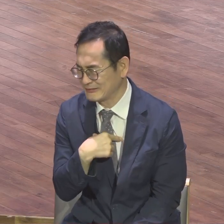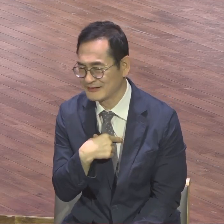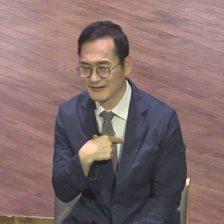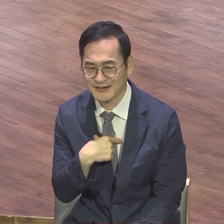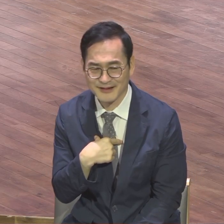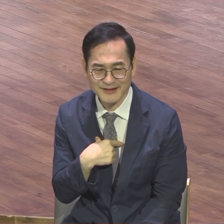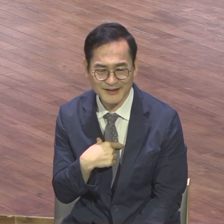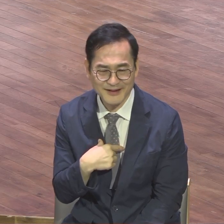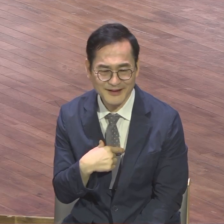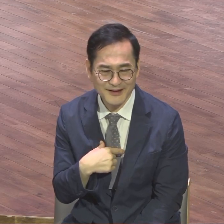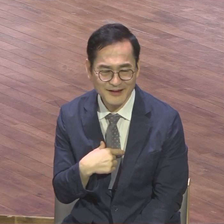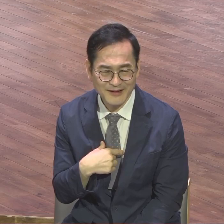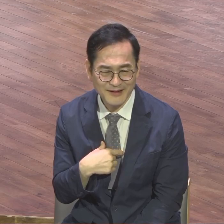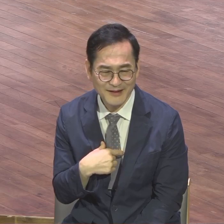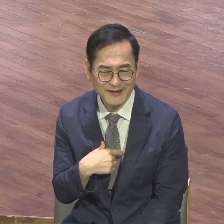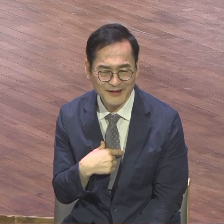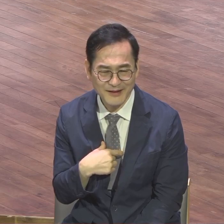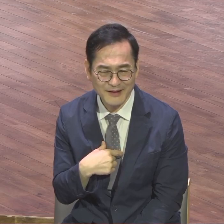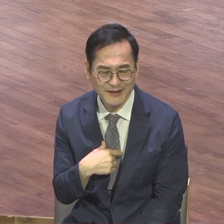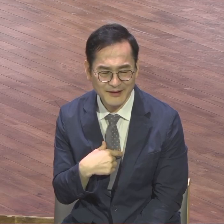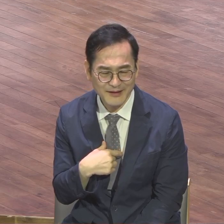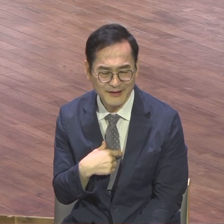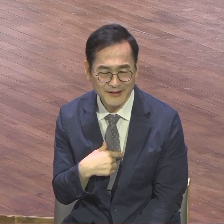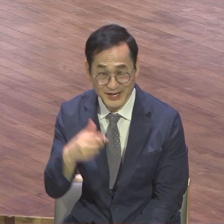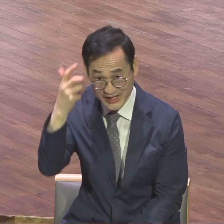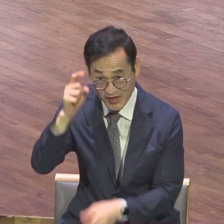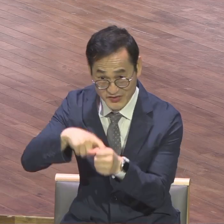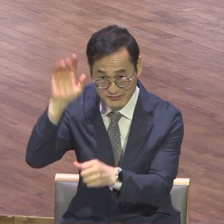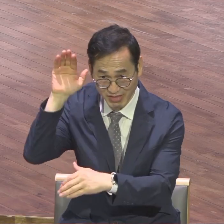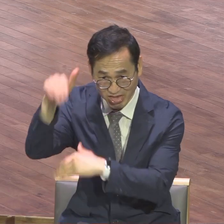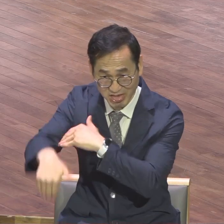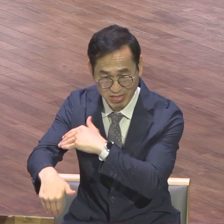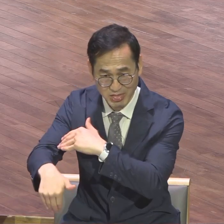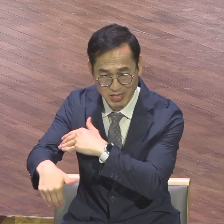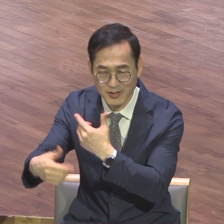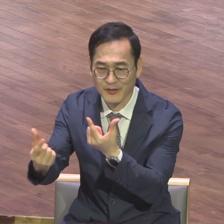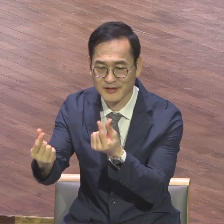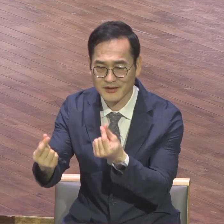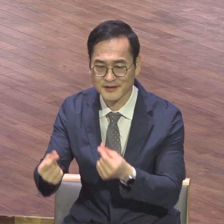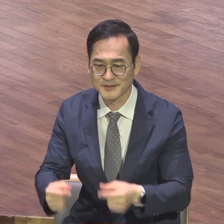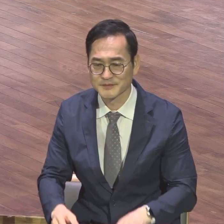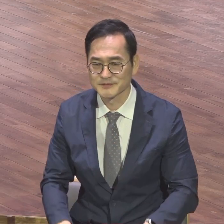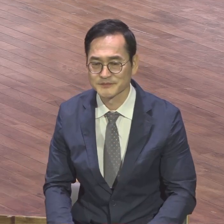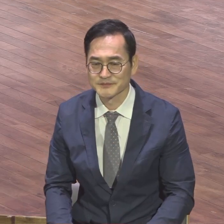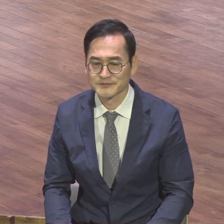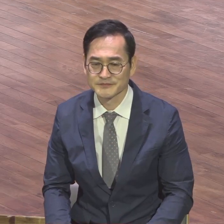보고 꼴보기 싫다. 이미 영적으로 퇴보한 거예요.